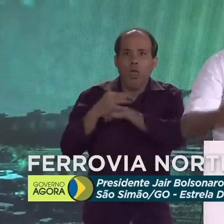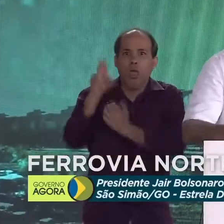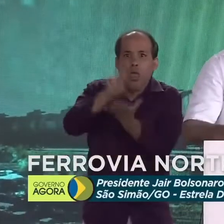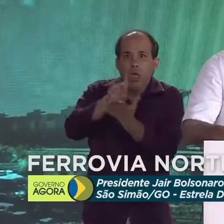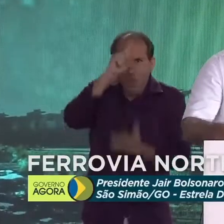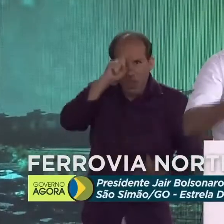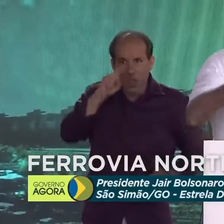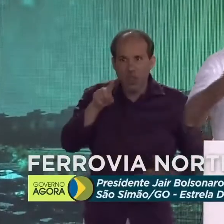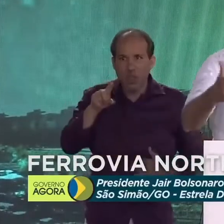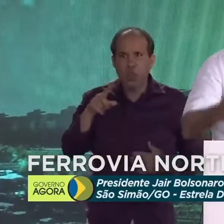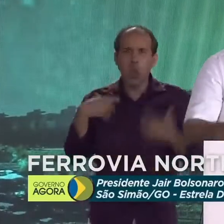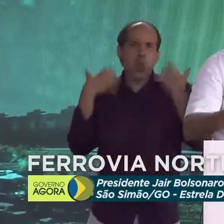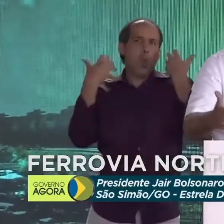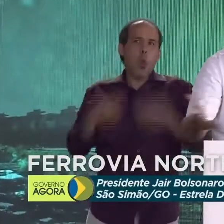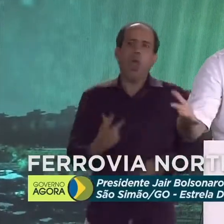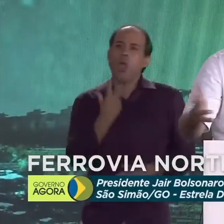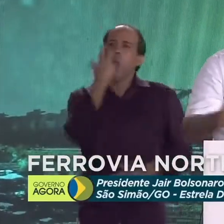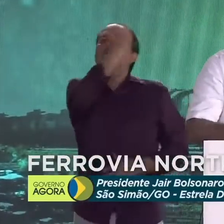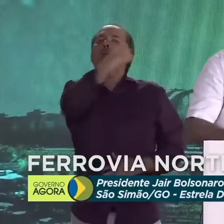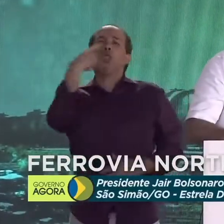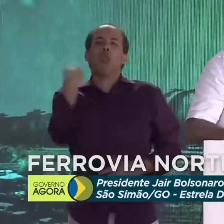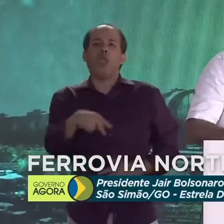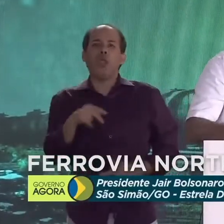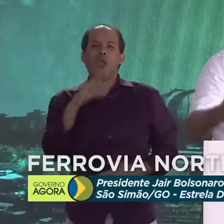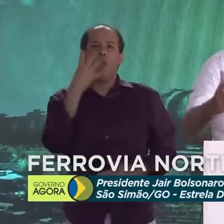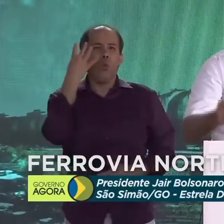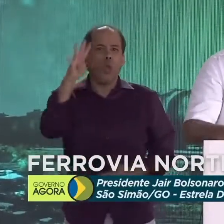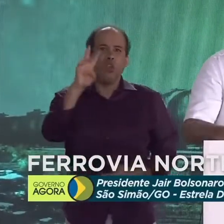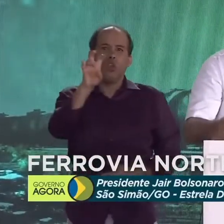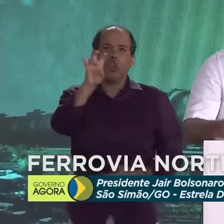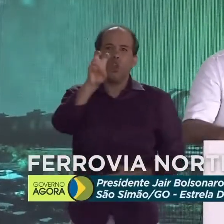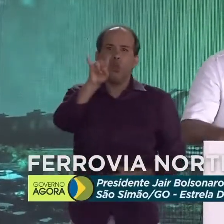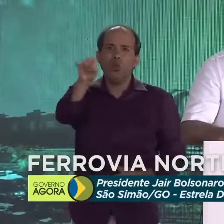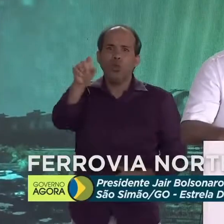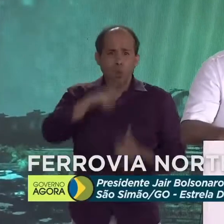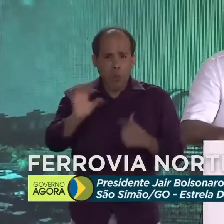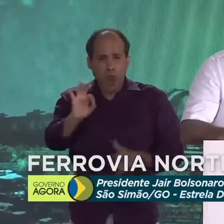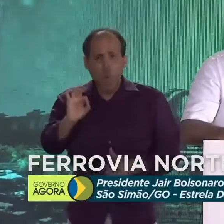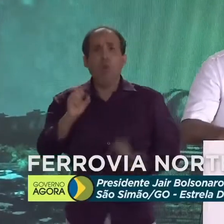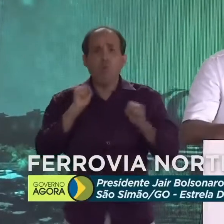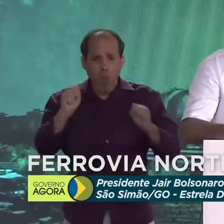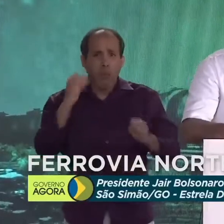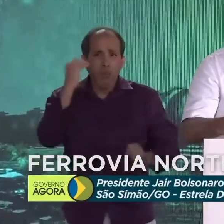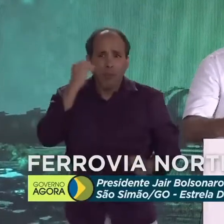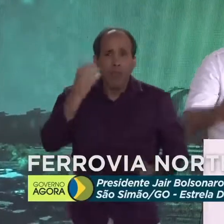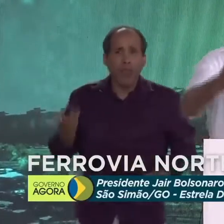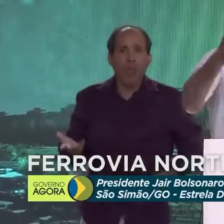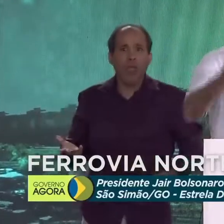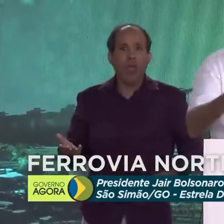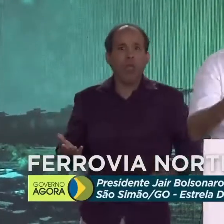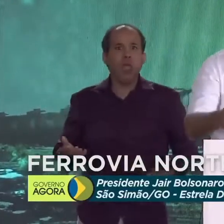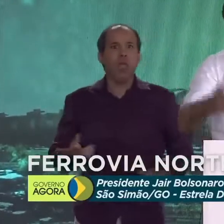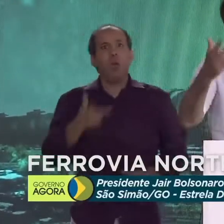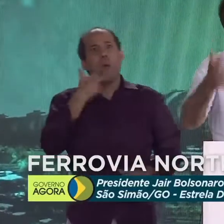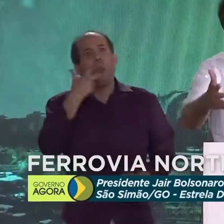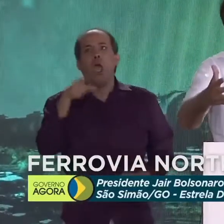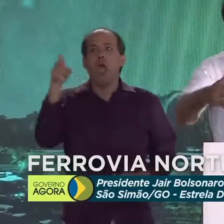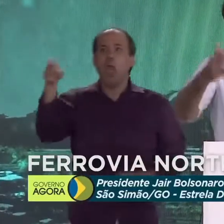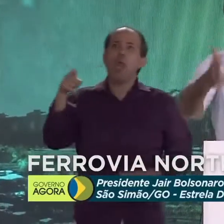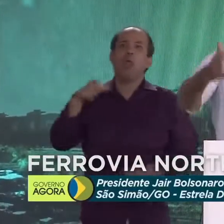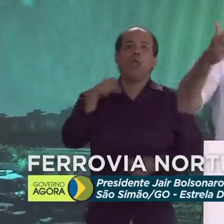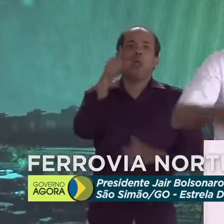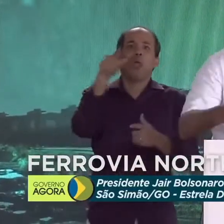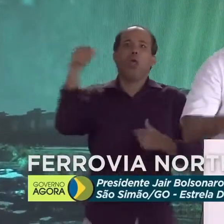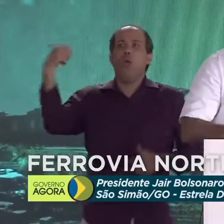vai aceitar um spray no nariz dele por 4, 5 dias? Qual o problema? Nenhum. Será que eu tenho que falar que isso não presta para a